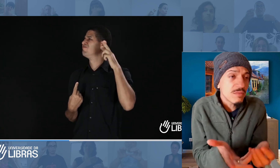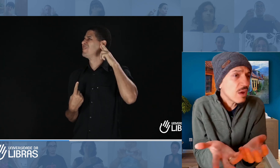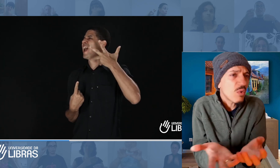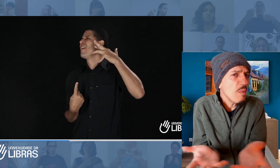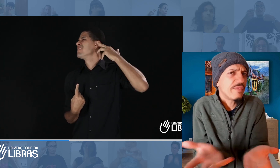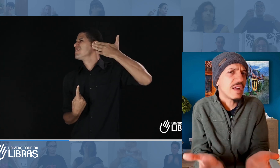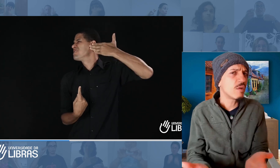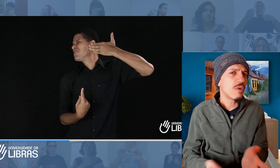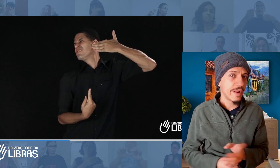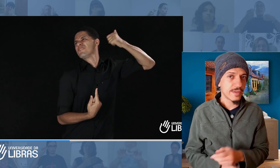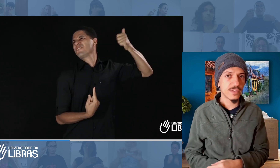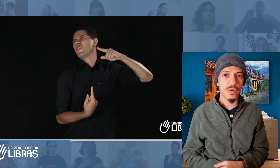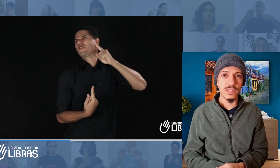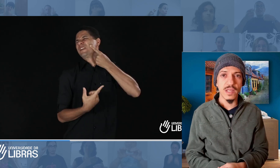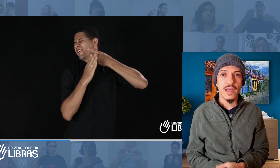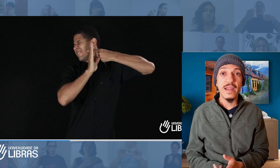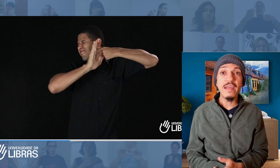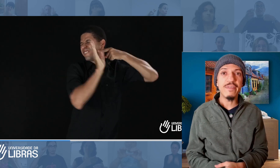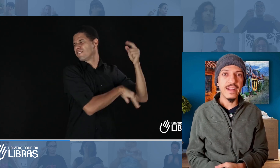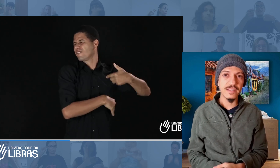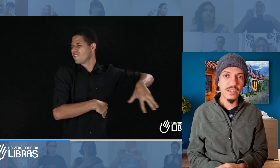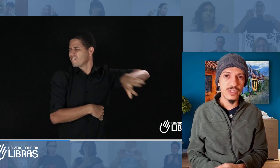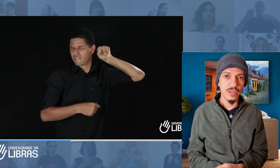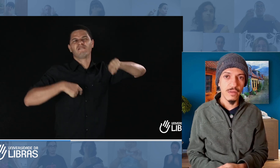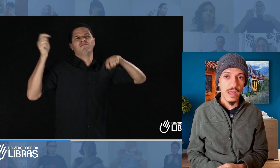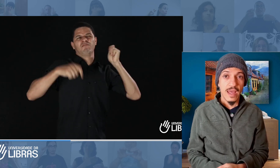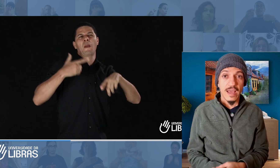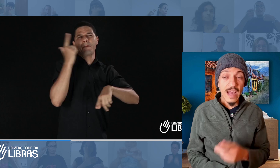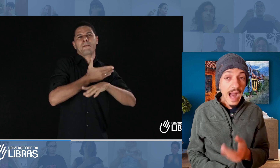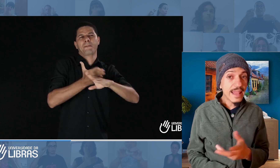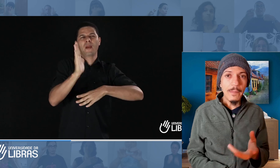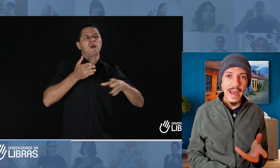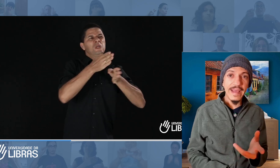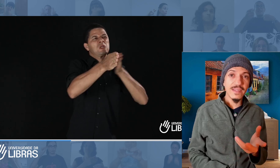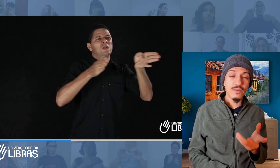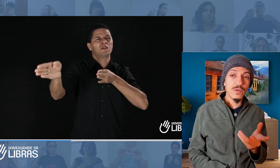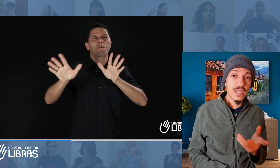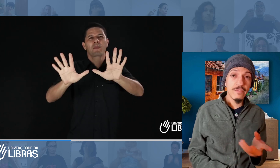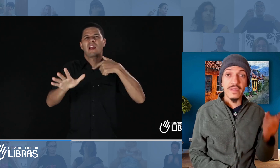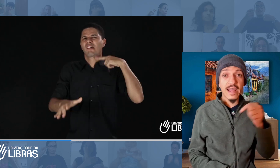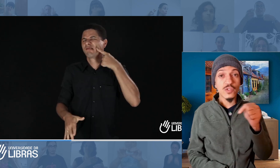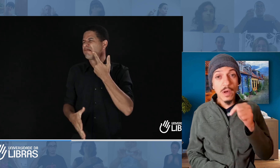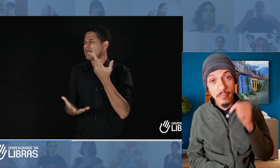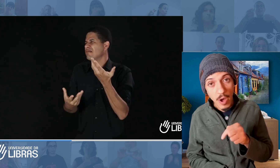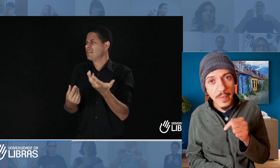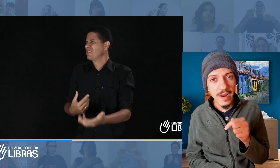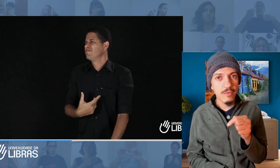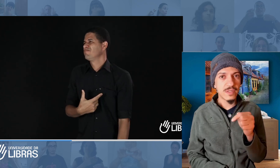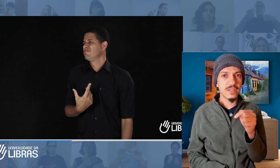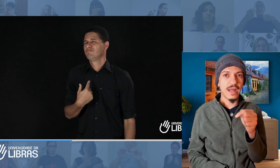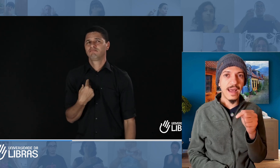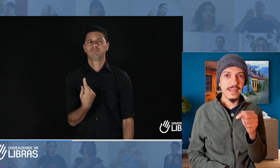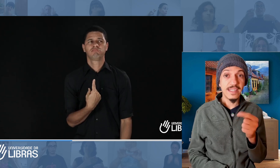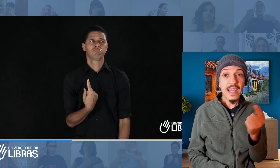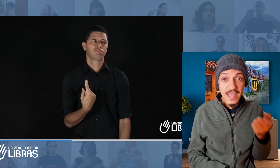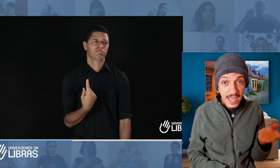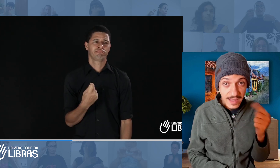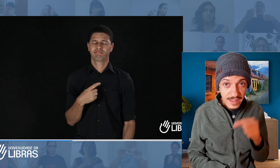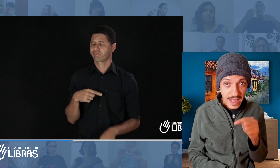como ficar decorando essas coisas. Nem faria sentido. Cada país, inclusive, tem a sua própria língua de sinais. E aqui, dentro